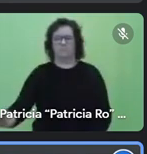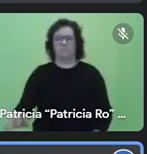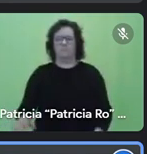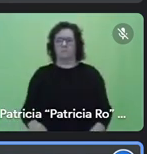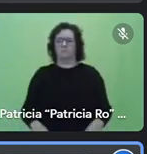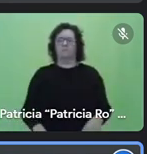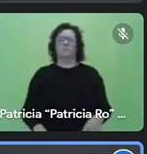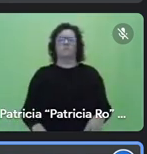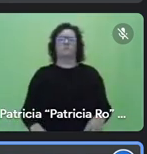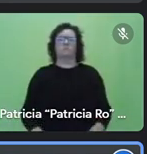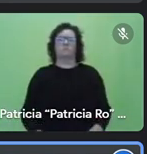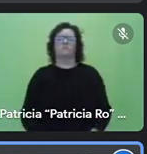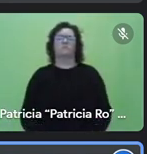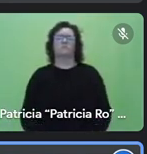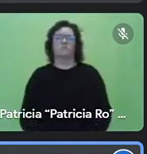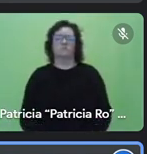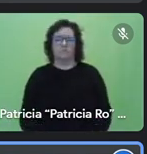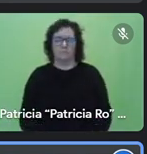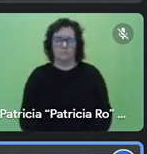por sustantivos?